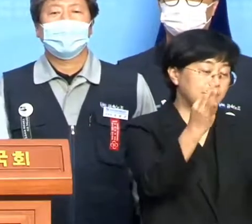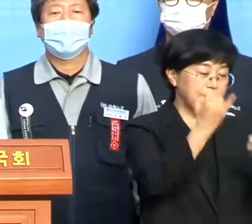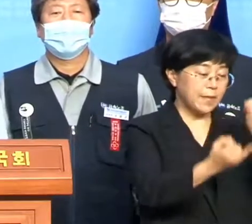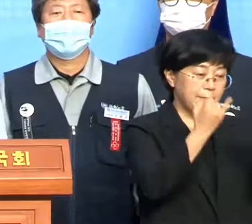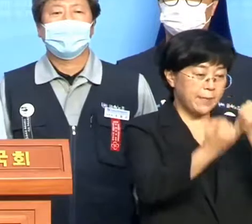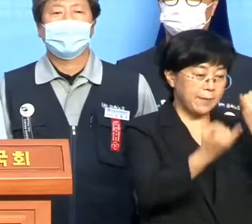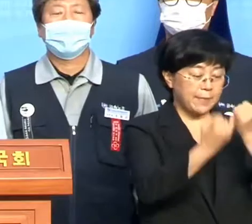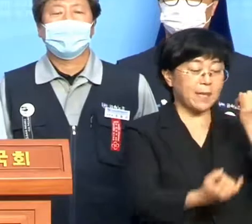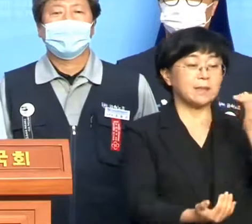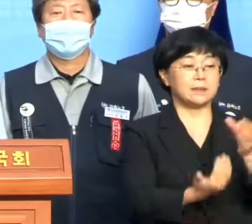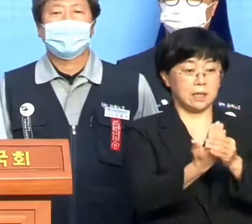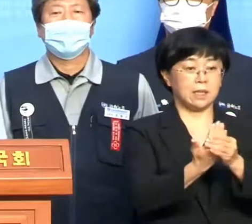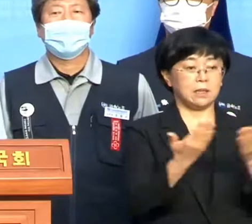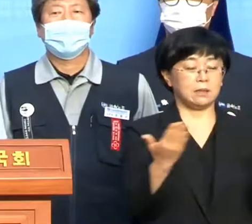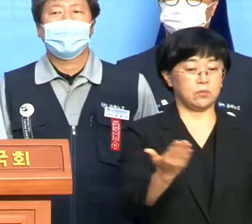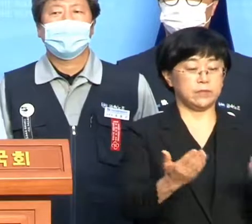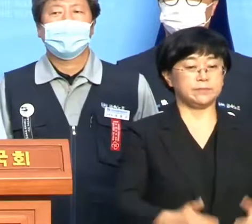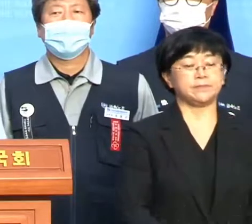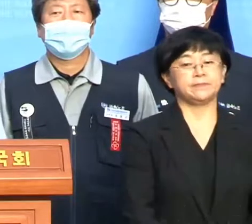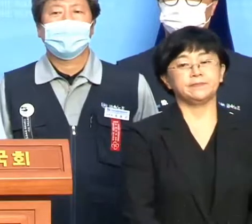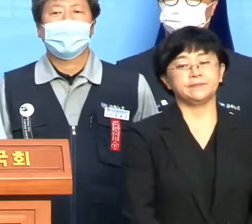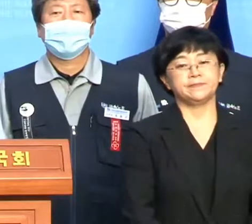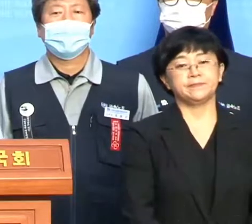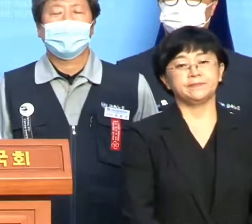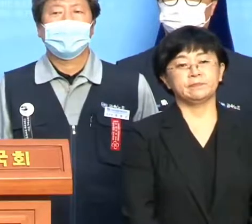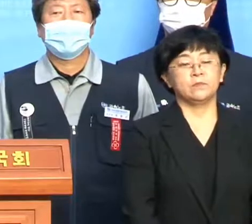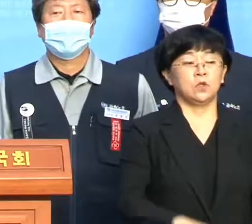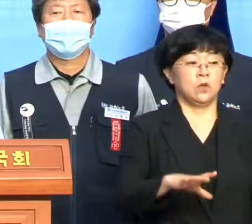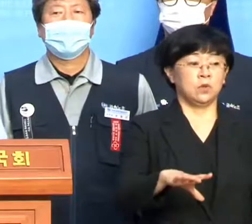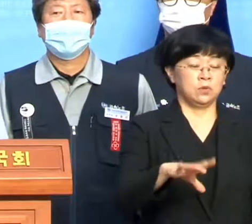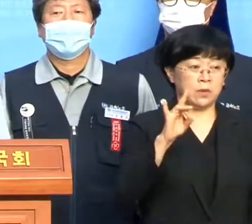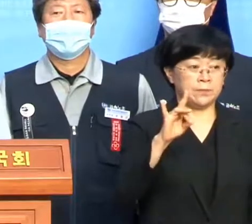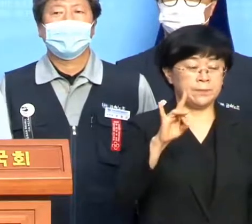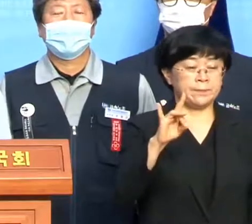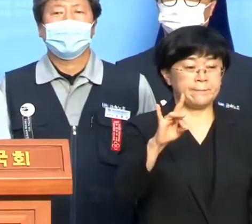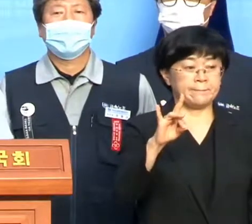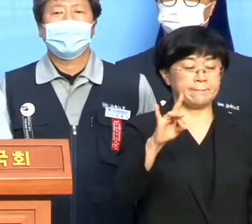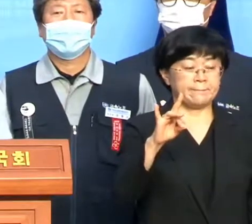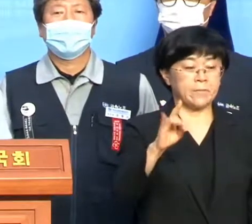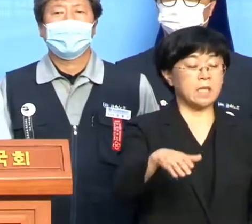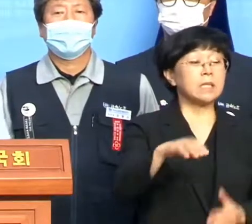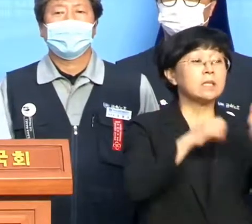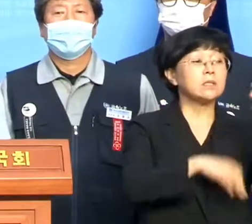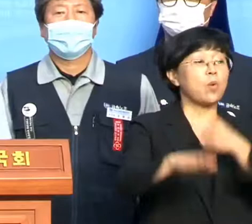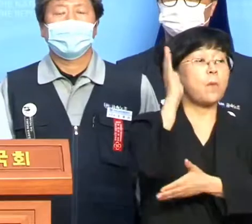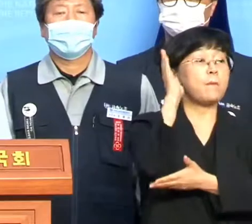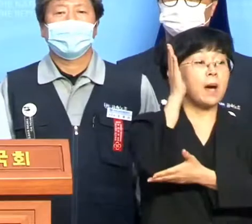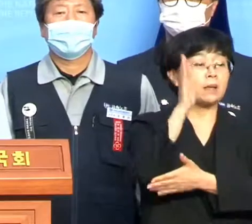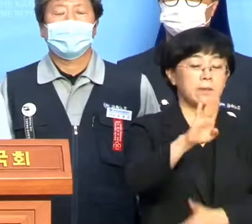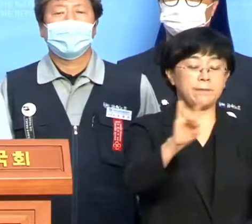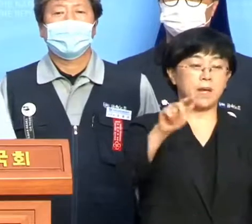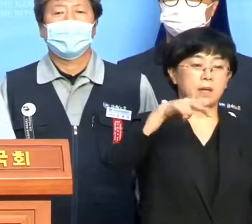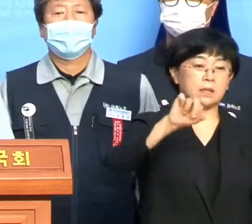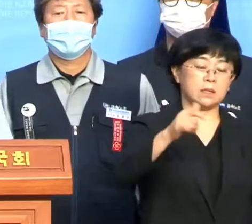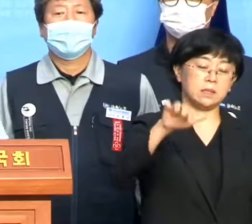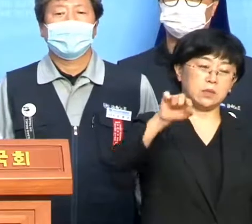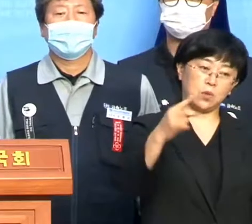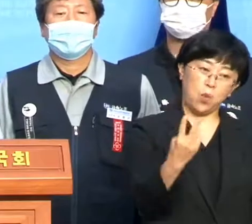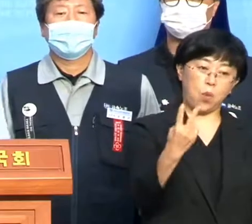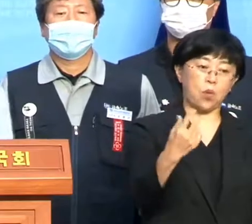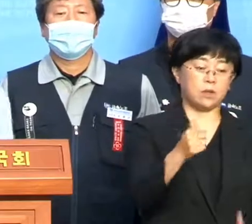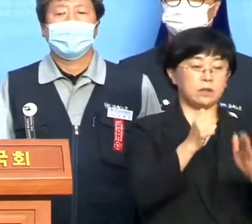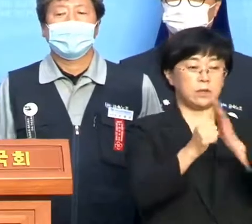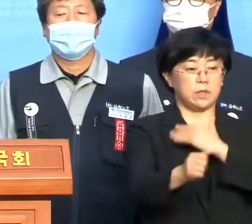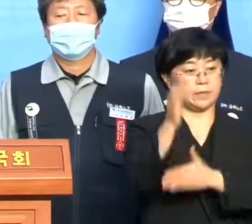한 사태 입니다 그래서 우선 모두 바로 배진교 원내대표 님께서 말씀